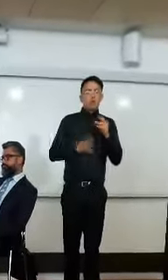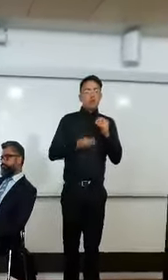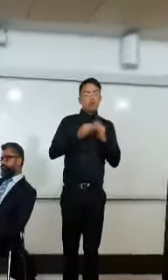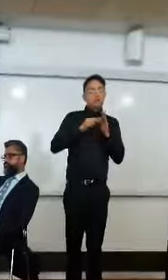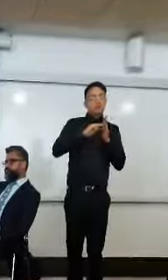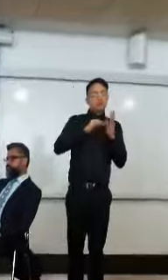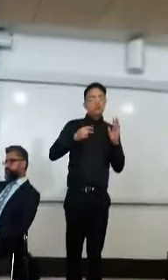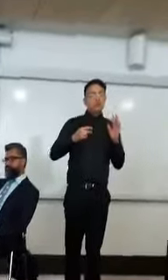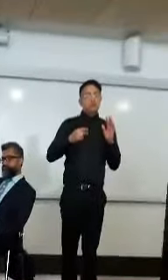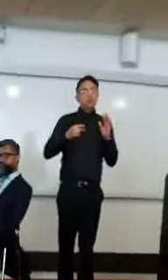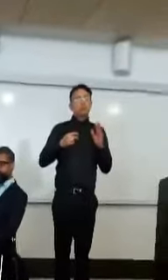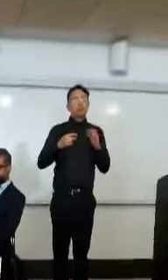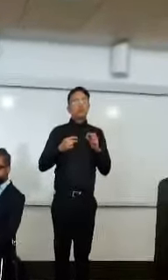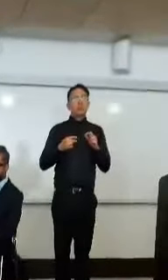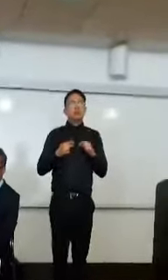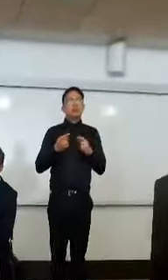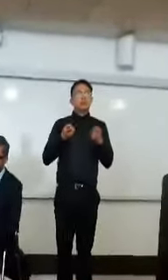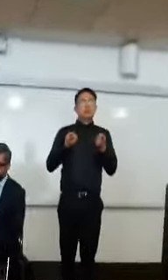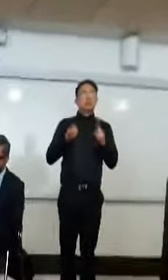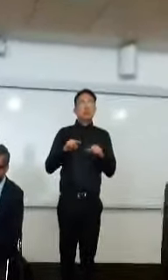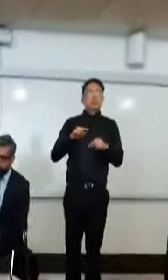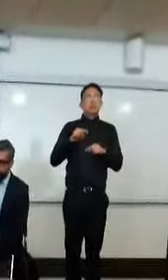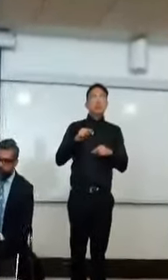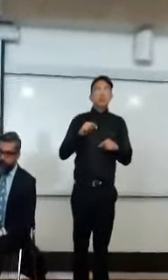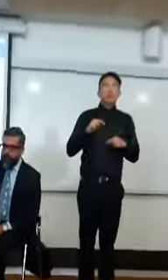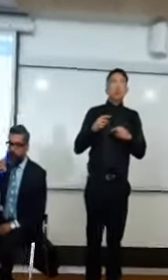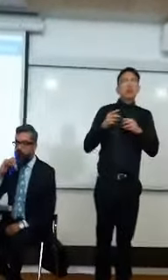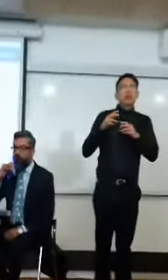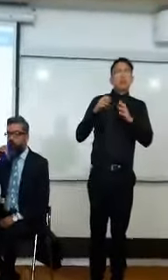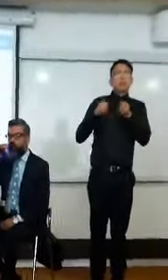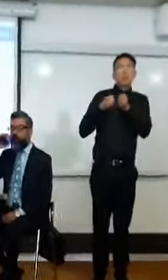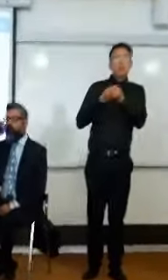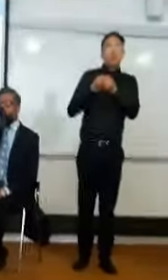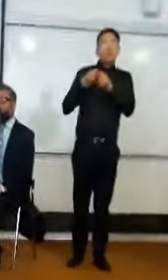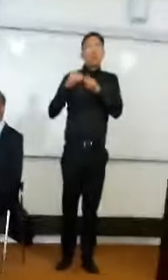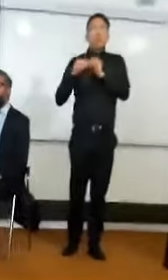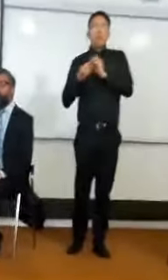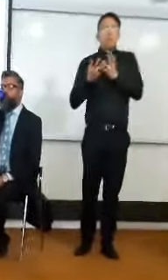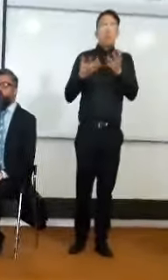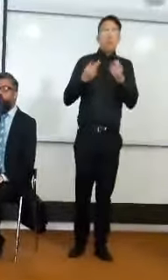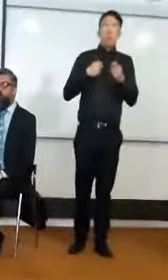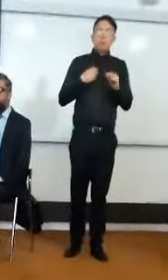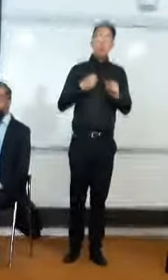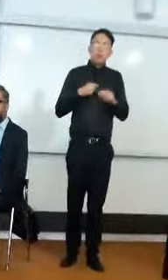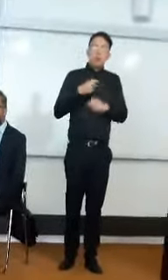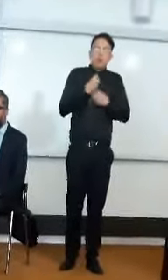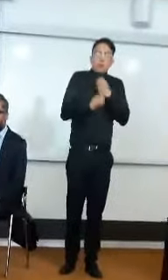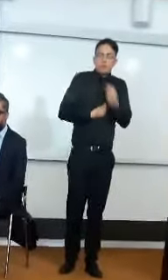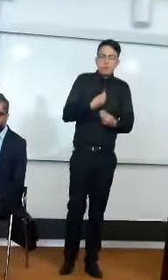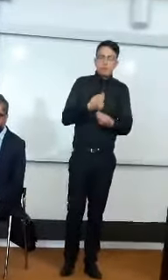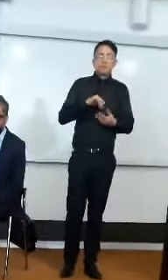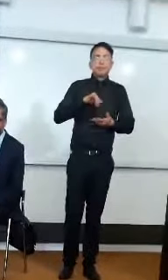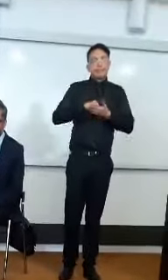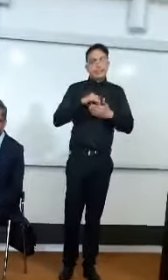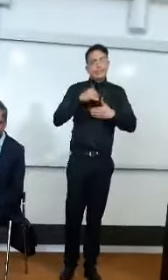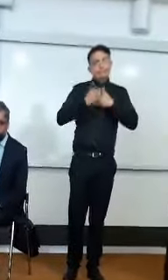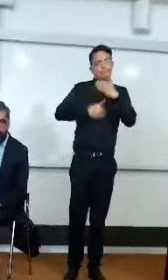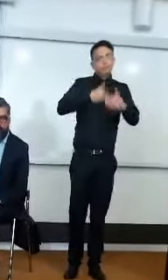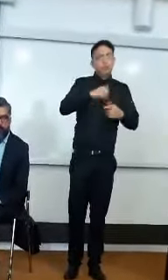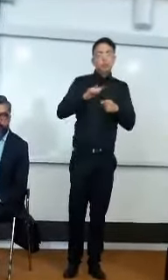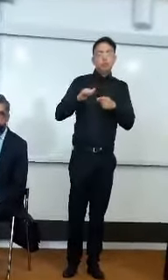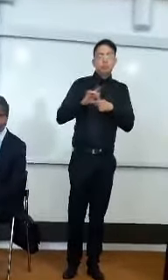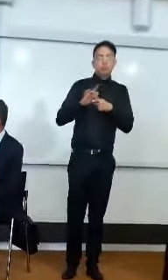podemos determinar los apoyos de esta y esta forma, pero ¿y eso cómo se hace? Entonces ahí va un proceso de